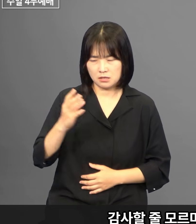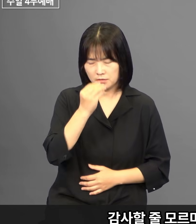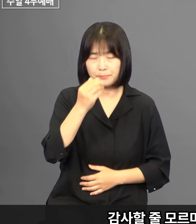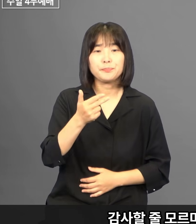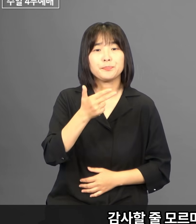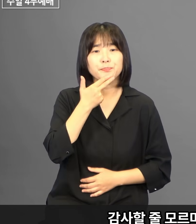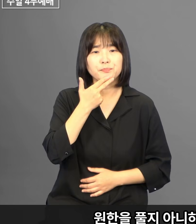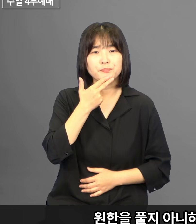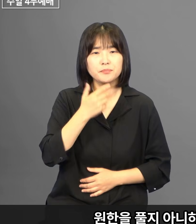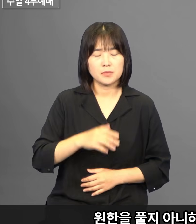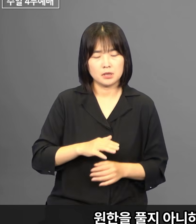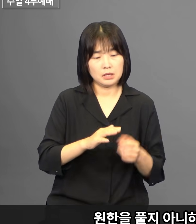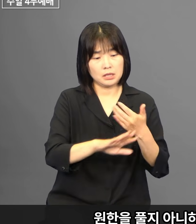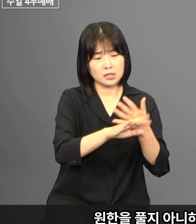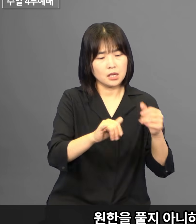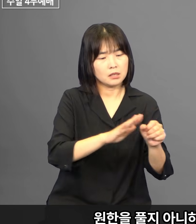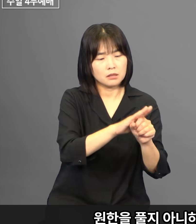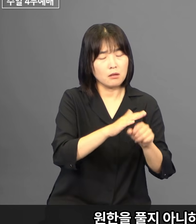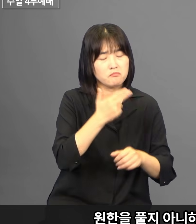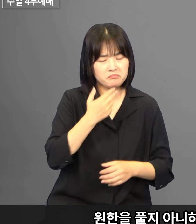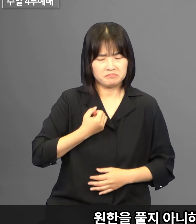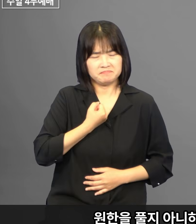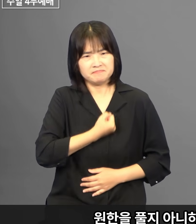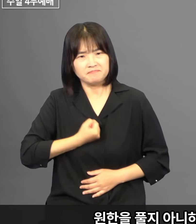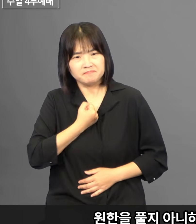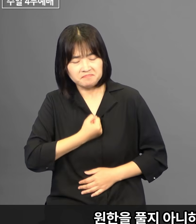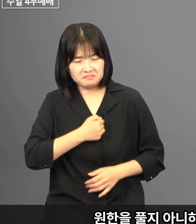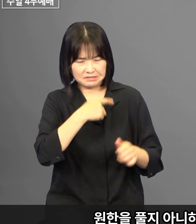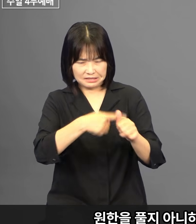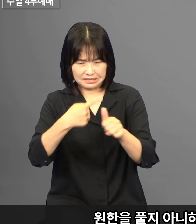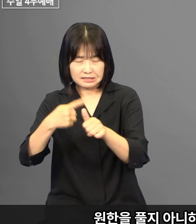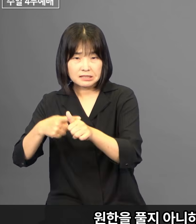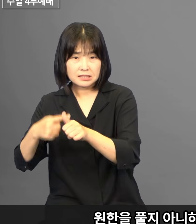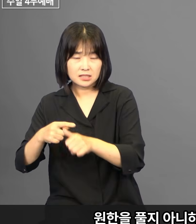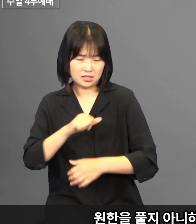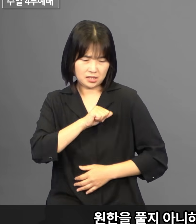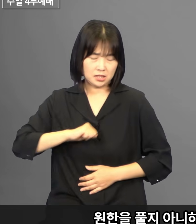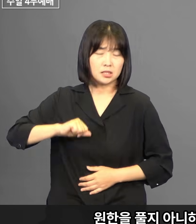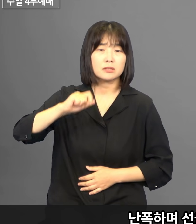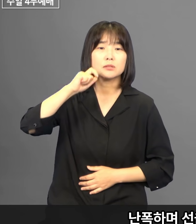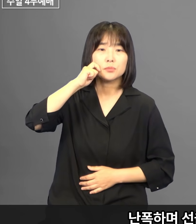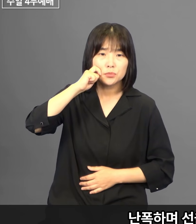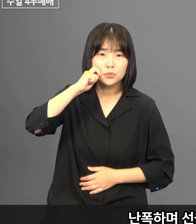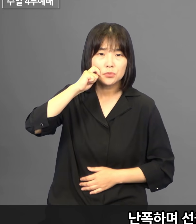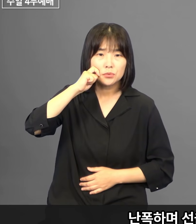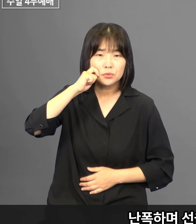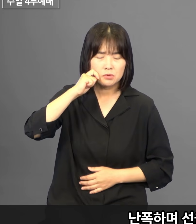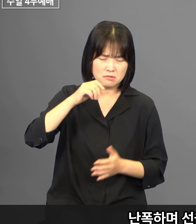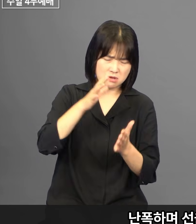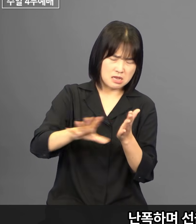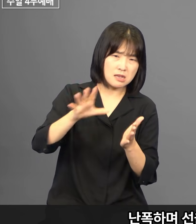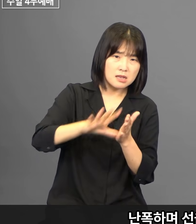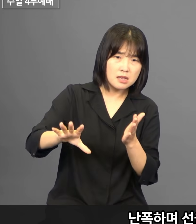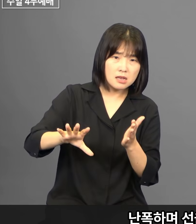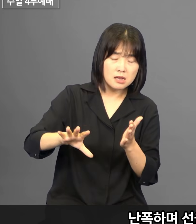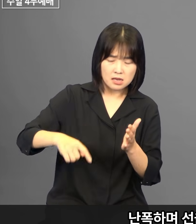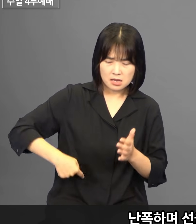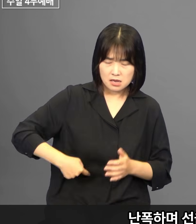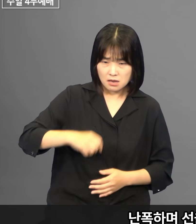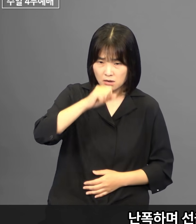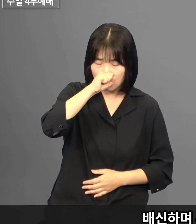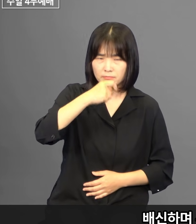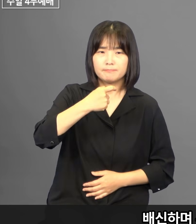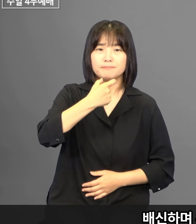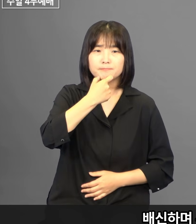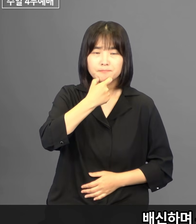불경스러우며 무정하며 원한을 풀지 아니하며 비방하며 절제가 없으며 난폭하며 선을 좋아하지